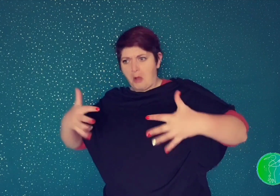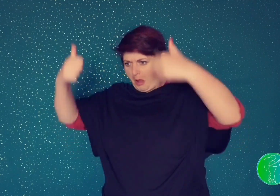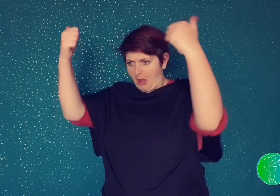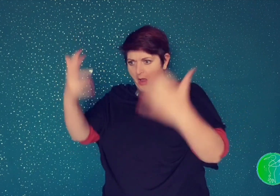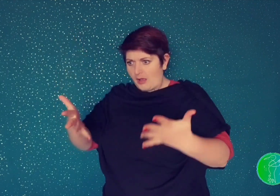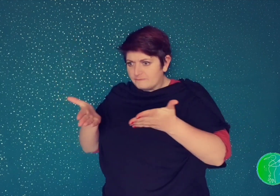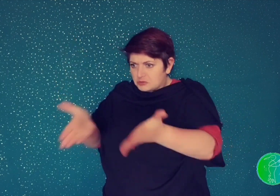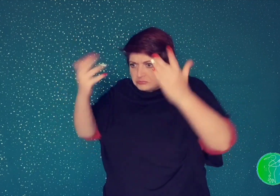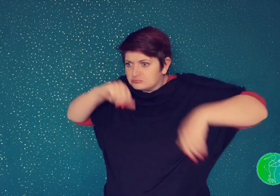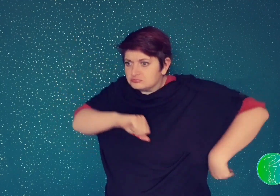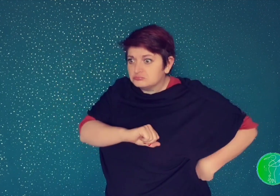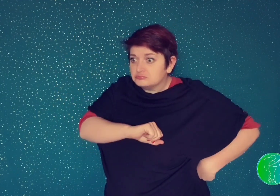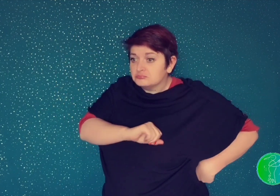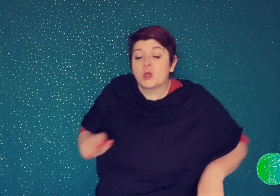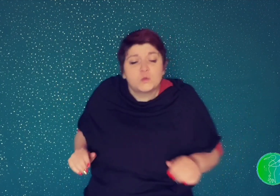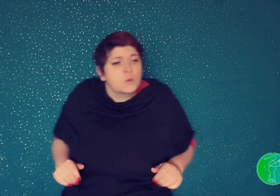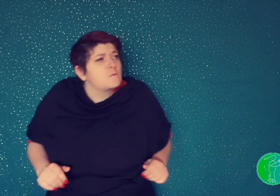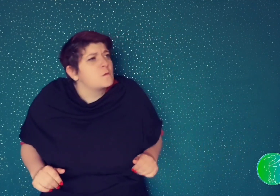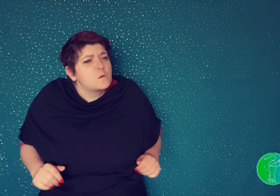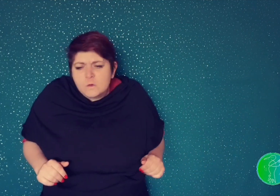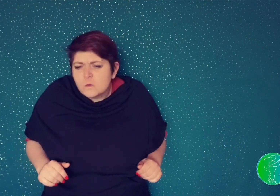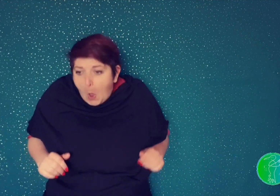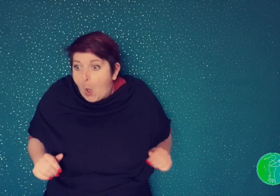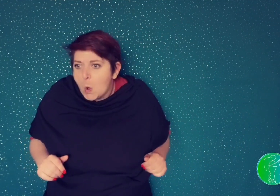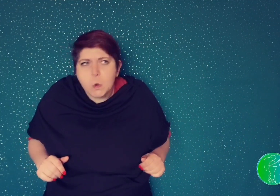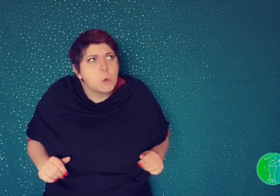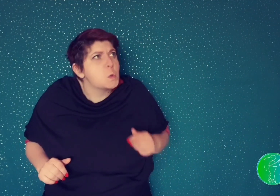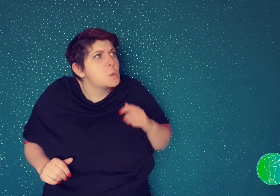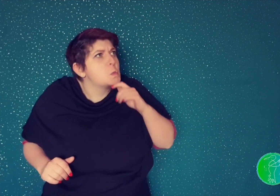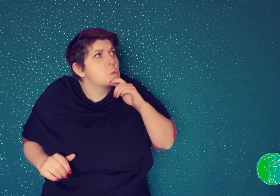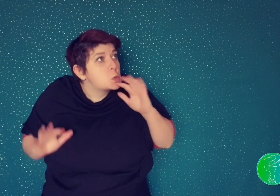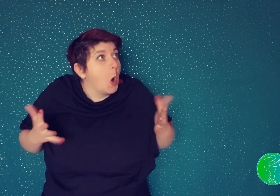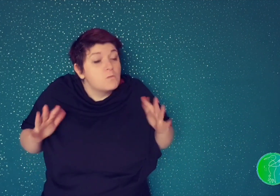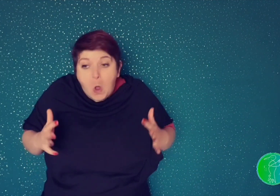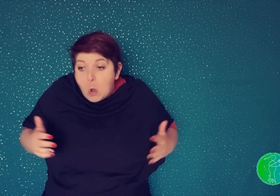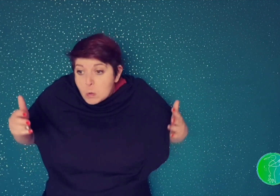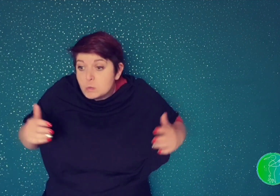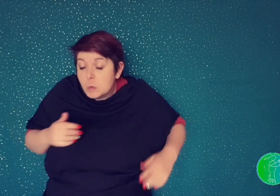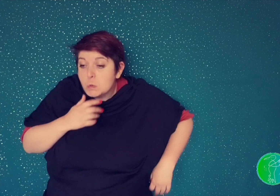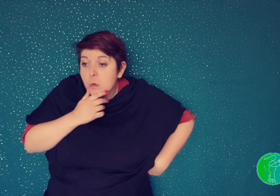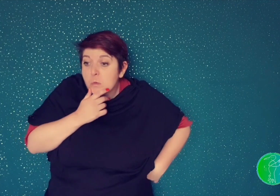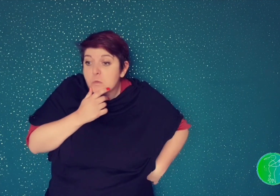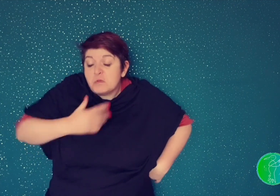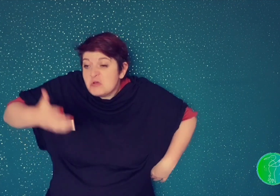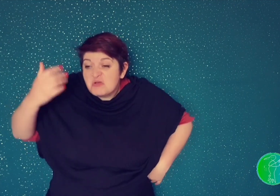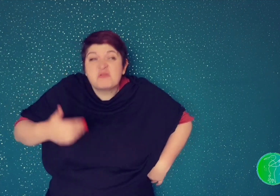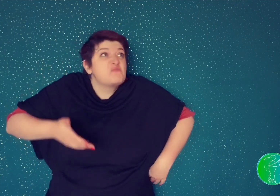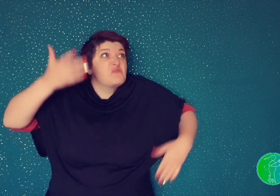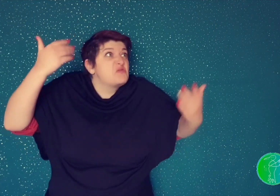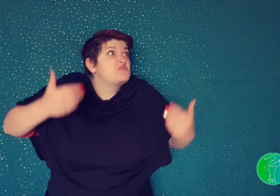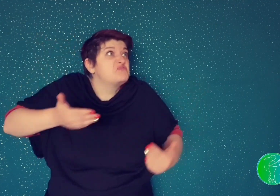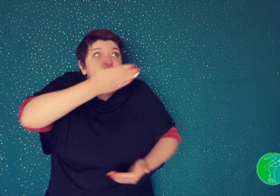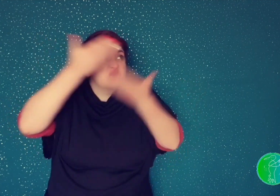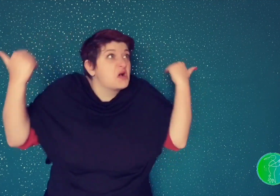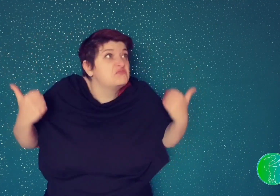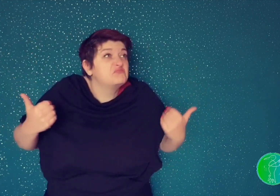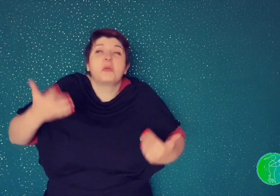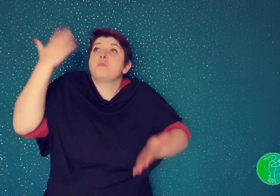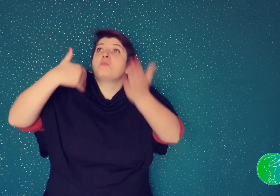Comment a-t-il pu venir là dit l'agent. Je n'en sais rien, dit la vieille dame.